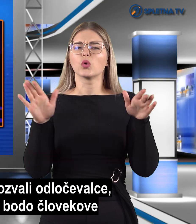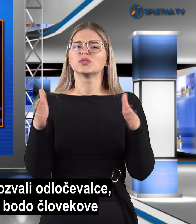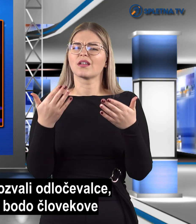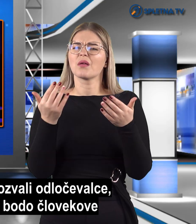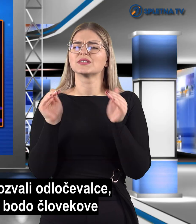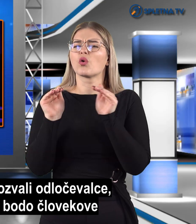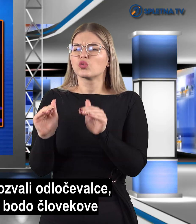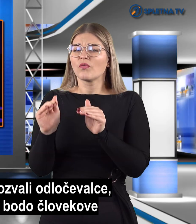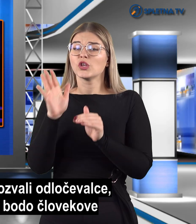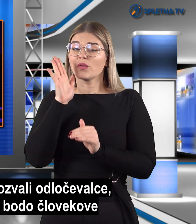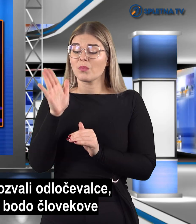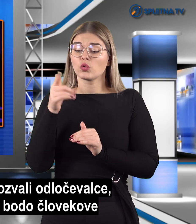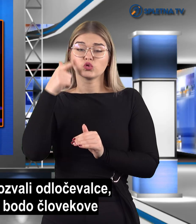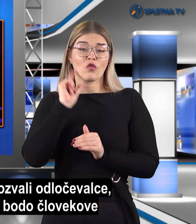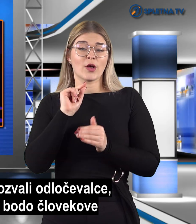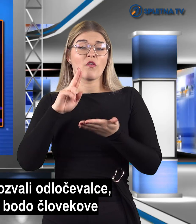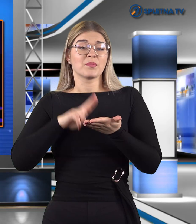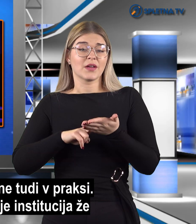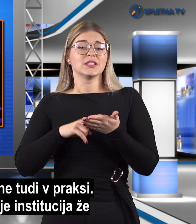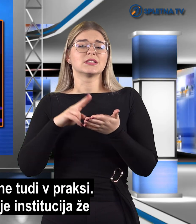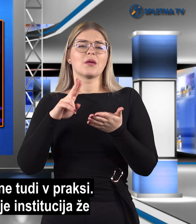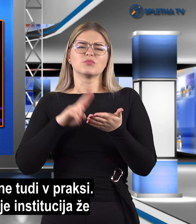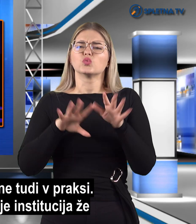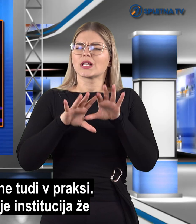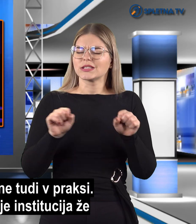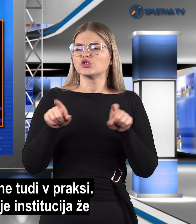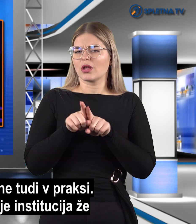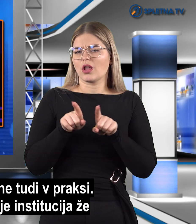bodo človekove pravice uresničene tudi v praksi.